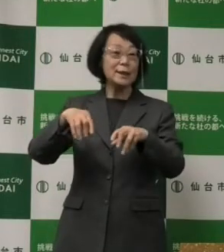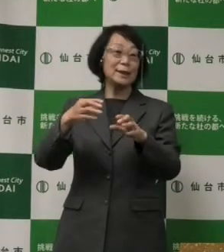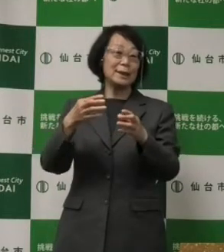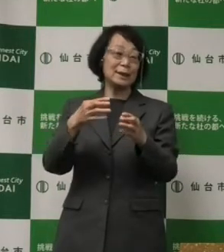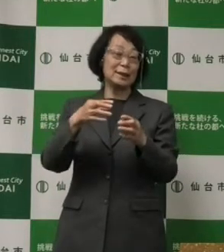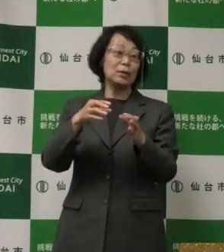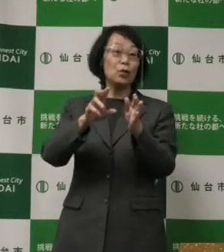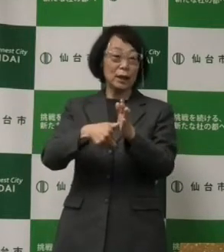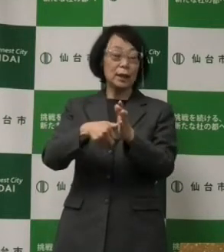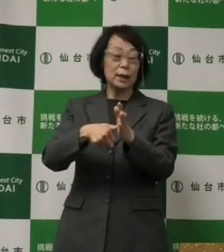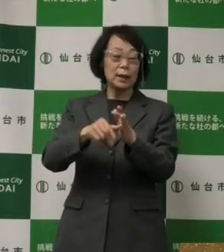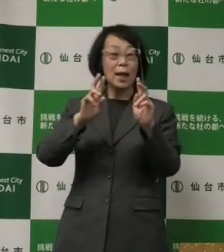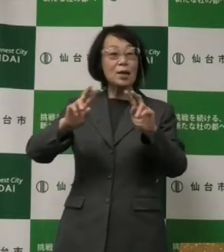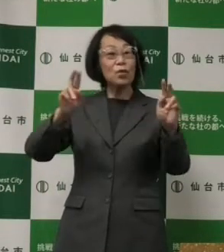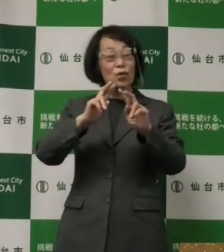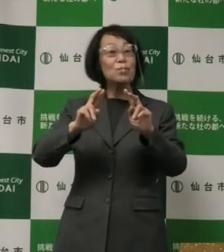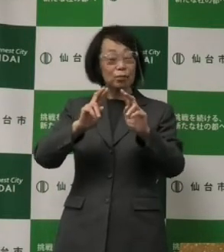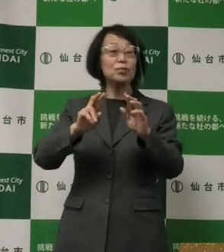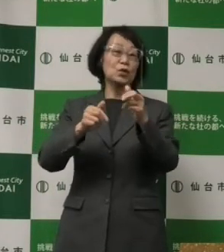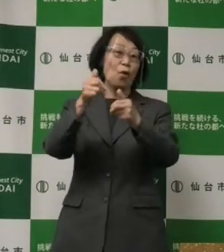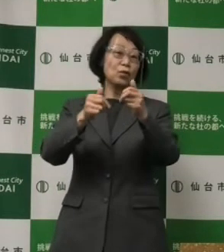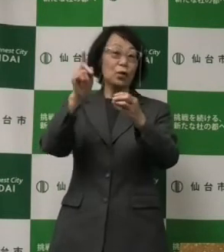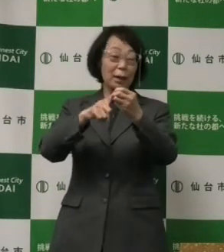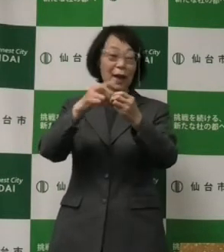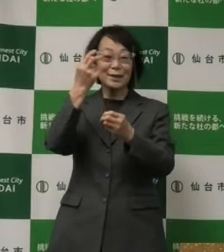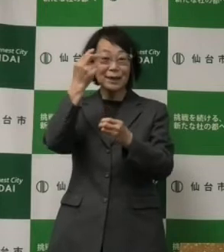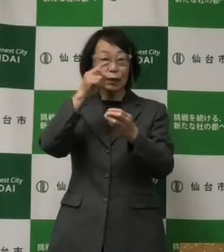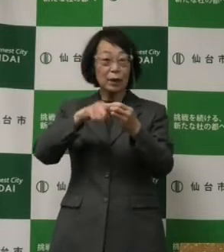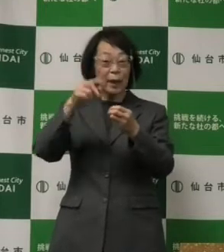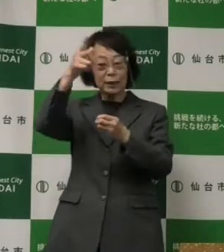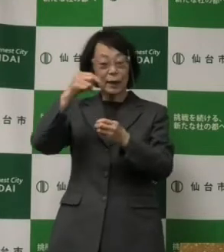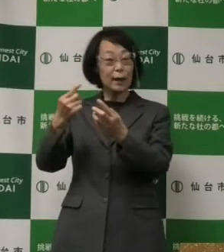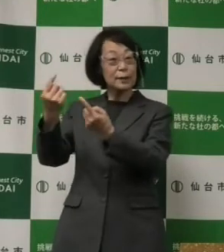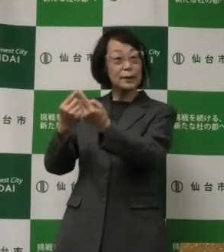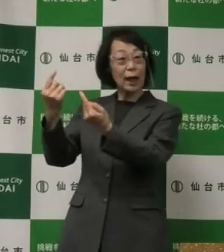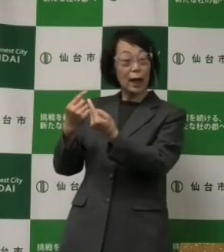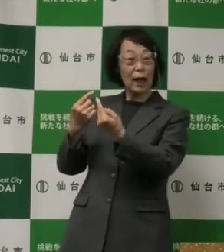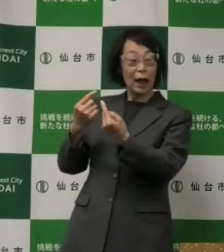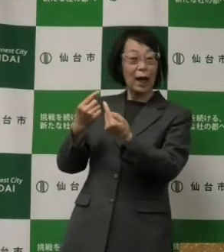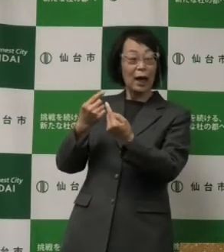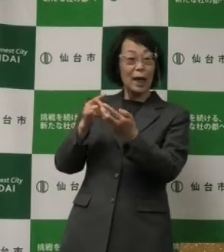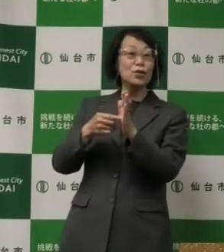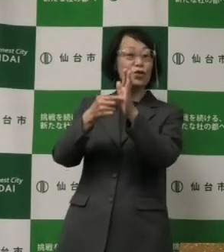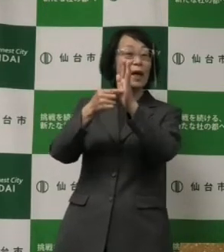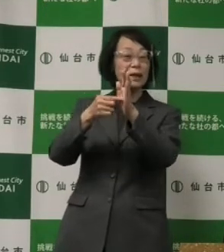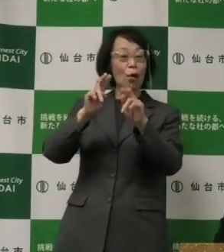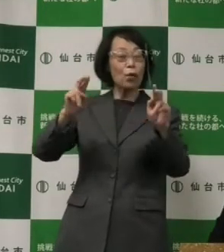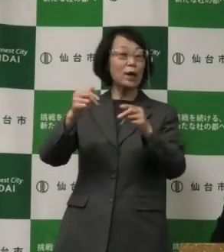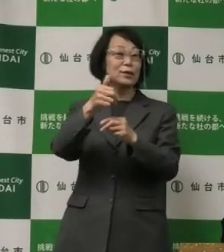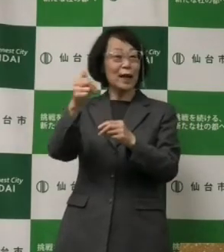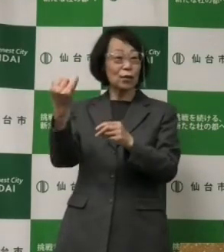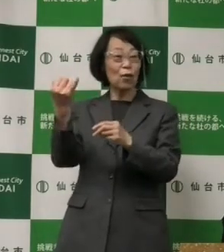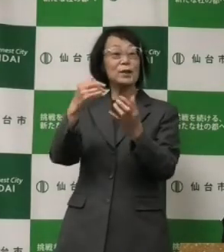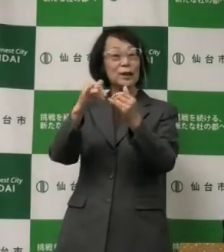てコンクールのために審査のために日本仙台を訪れてくださった著名な皆様方にも深く感謝を申し上